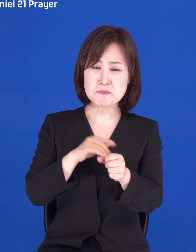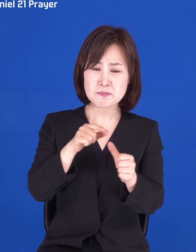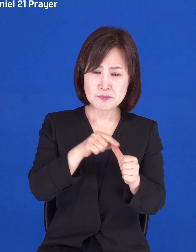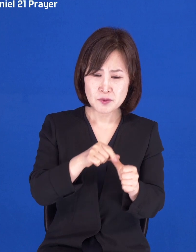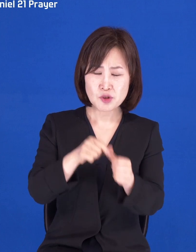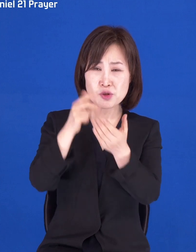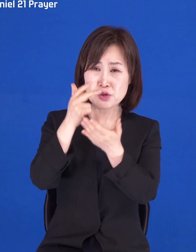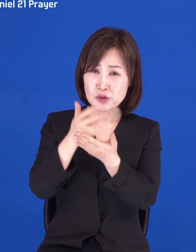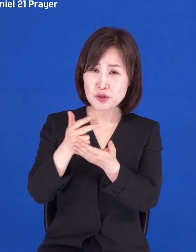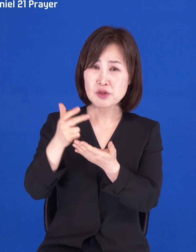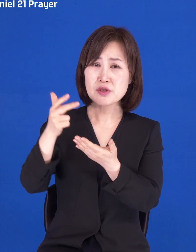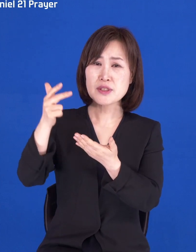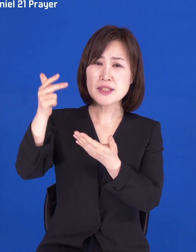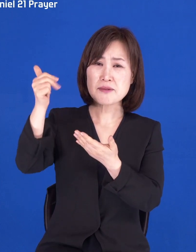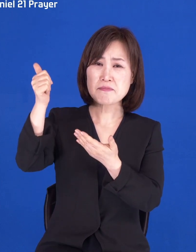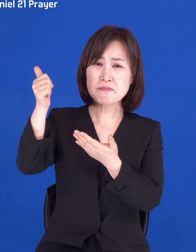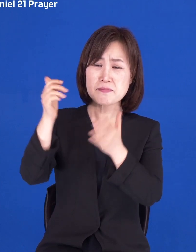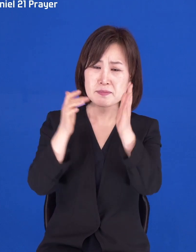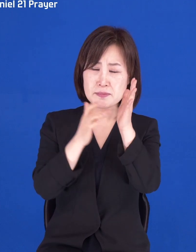구주님